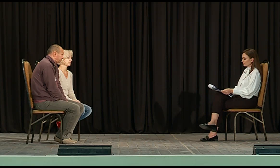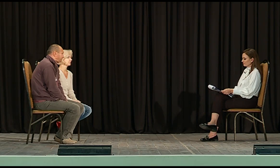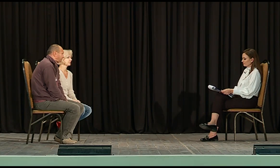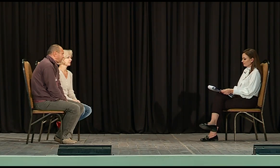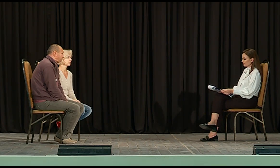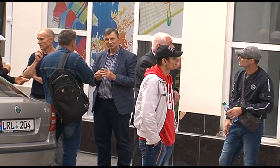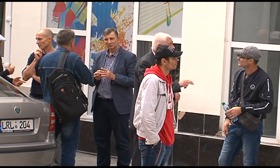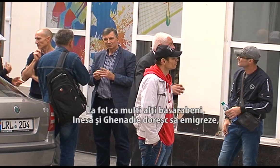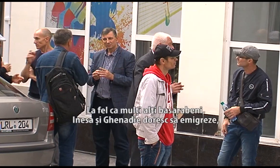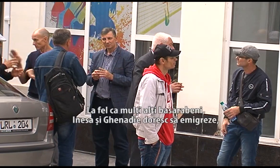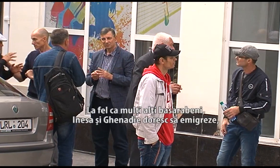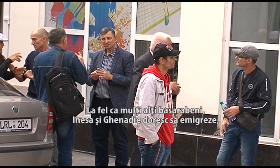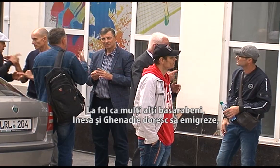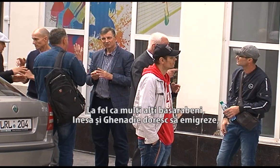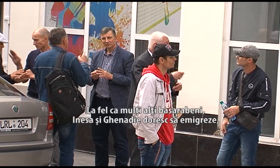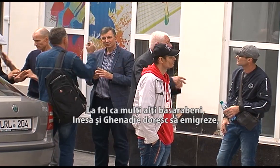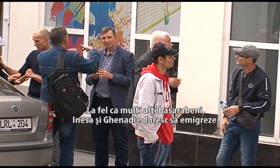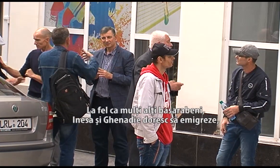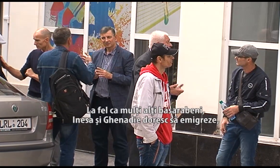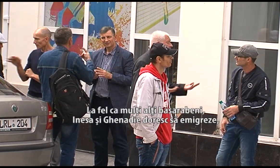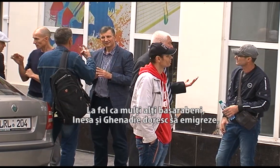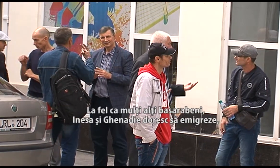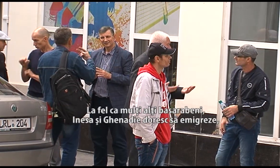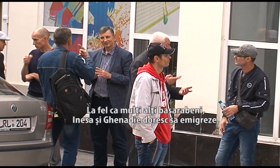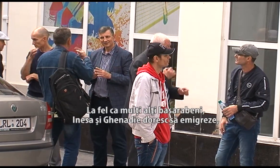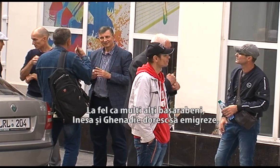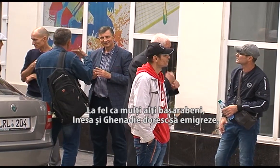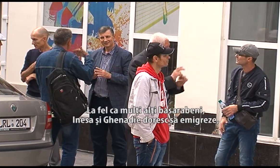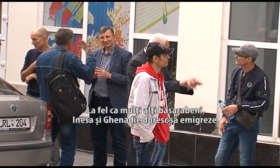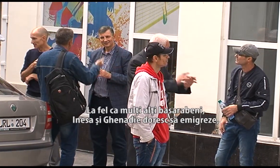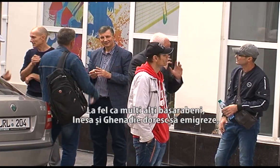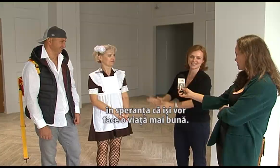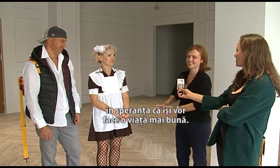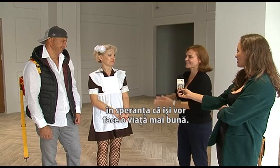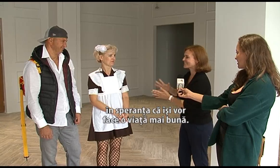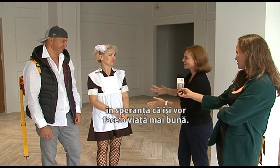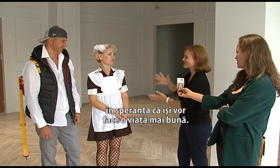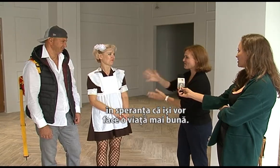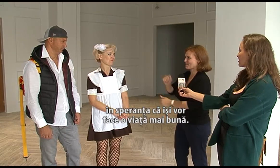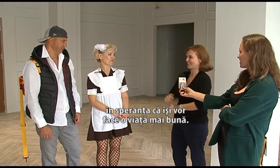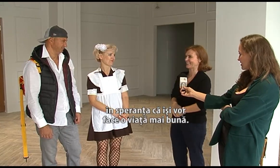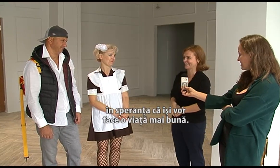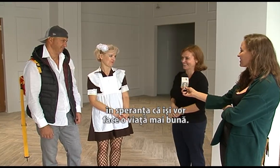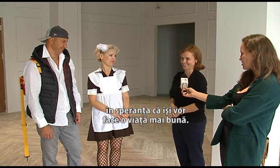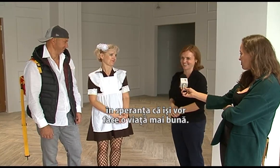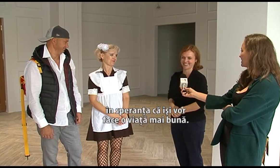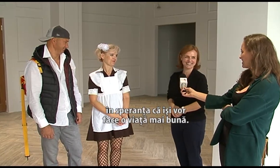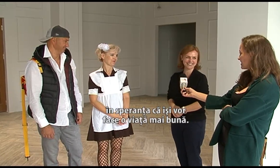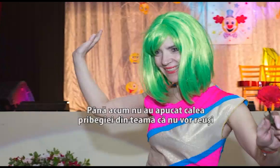alții. La fel ca mulți alți basarabeni, Inesa și Ghenadie doresc să emigreze în speranța că își vor face o viață mai bună. Până